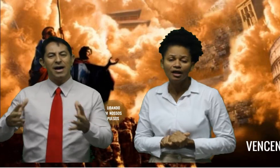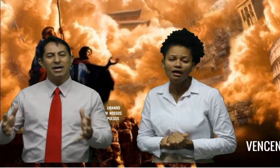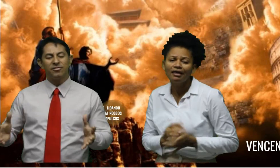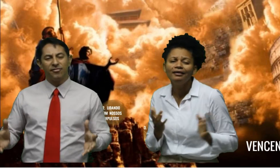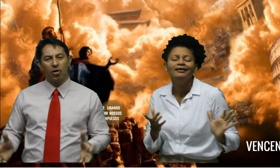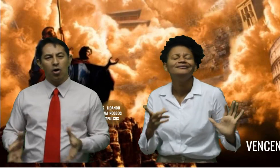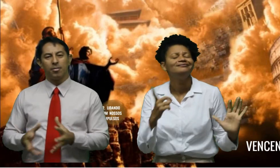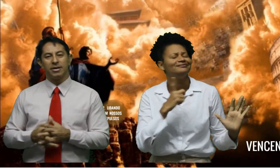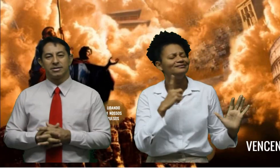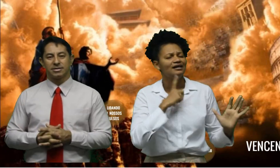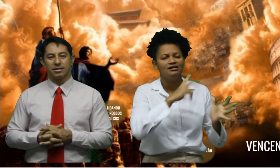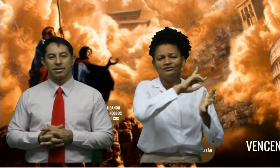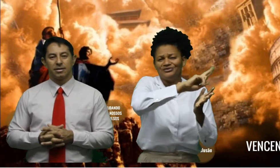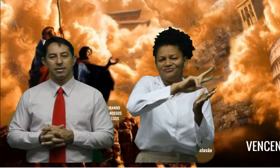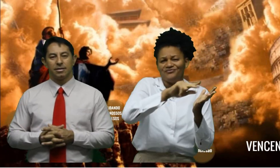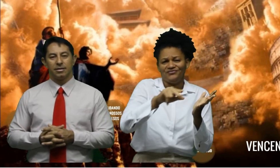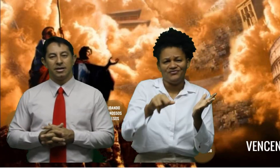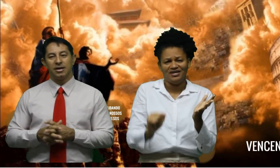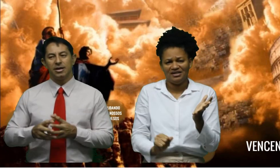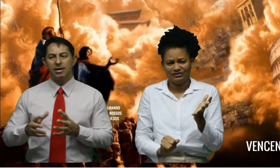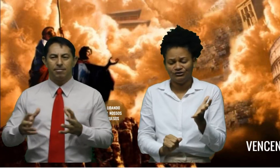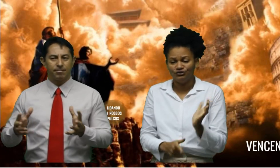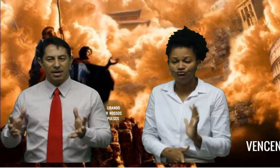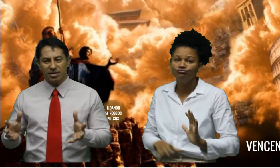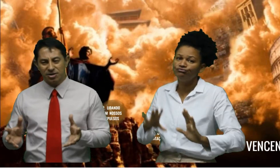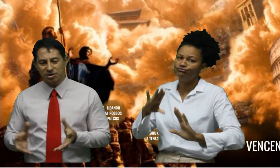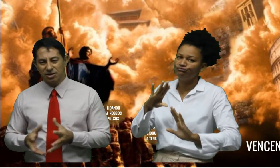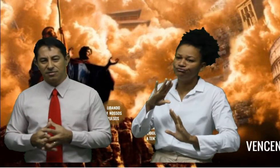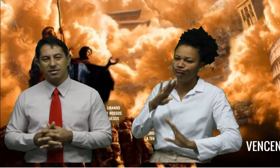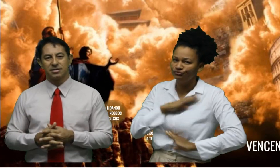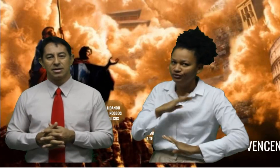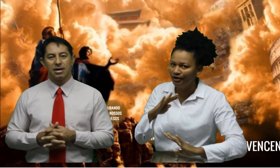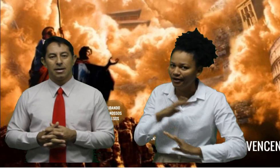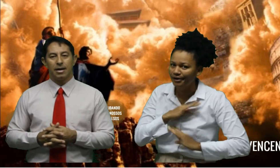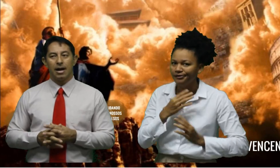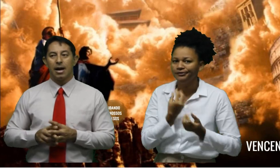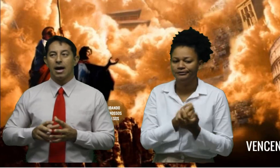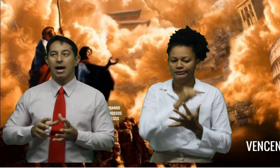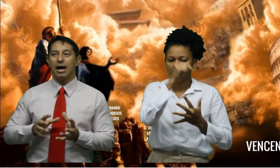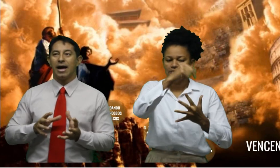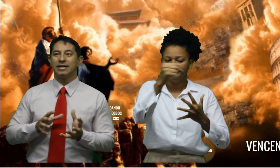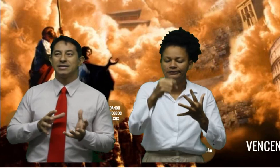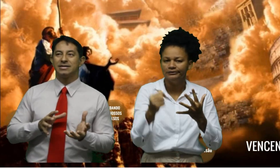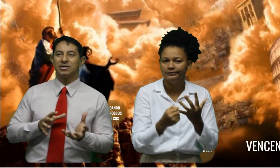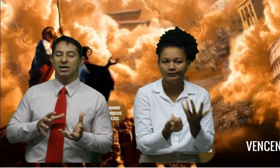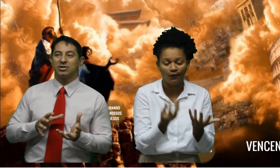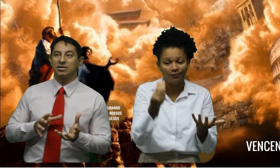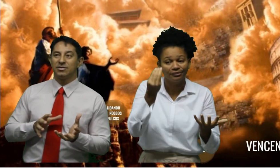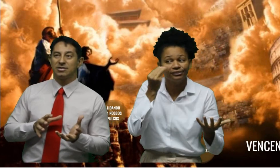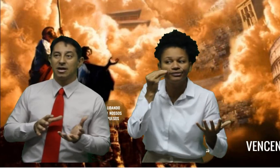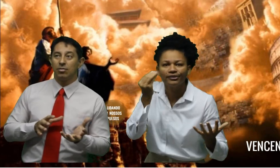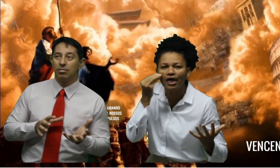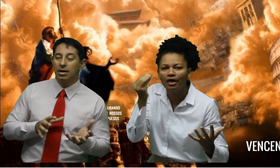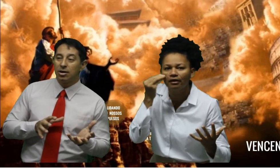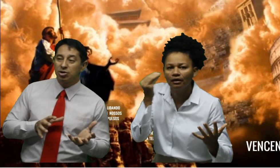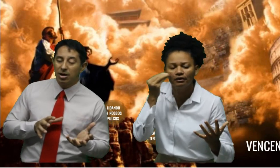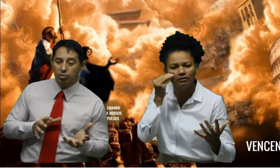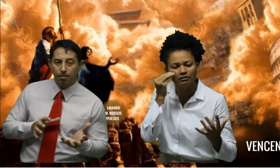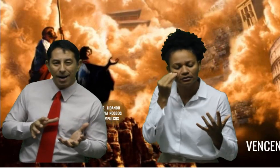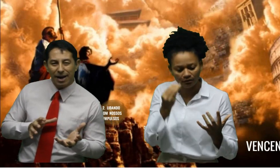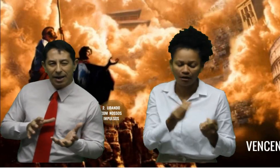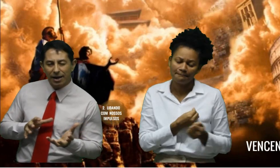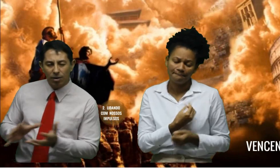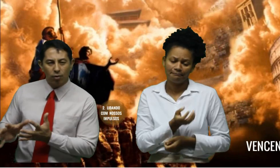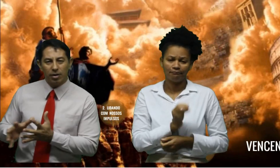Existem várias formas de tentativas. Essas tentativas são